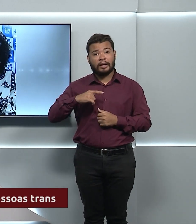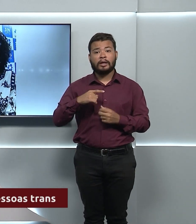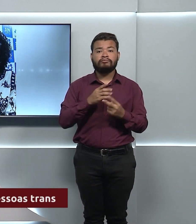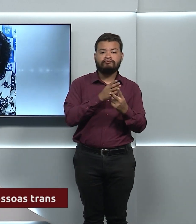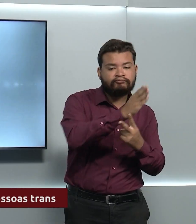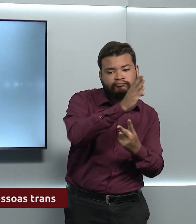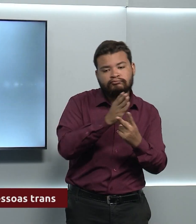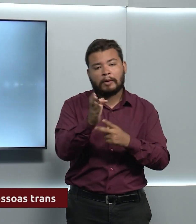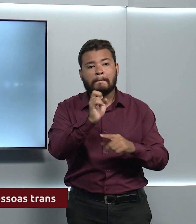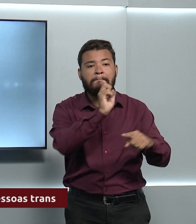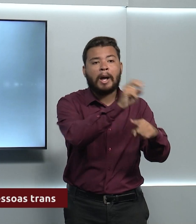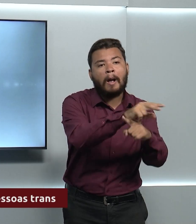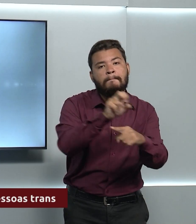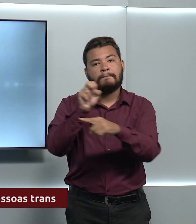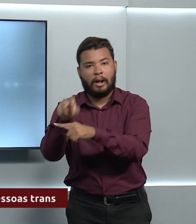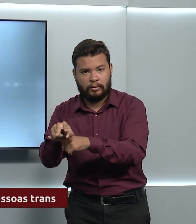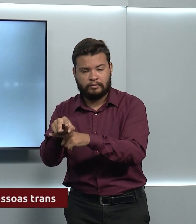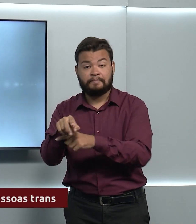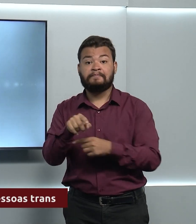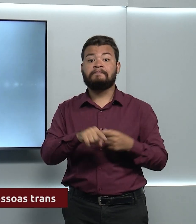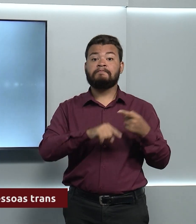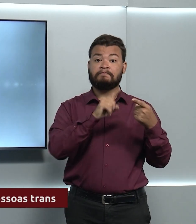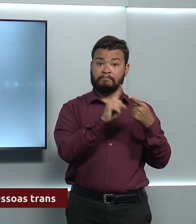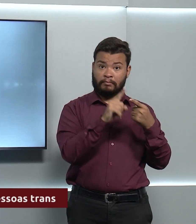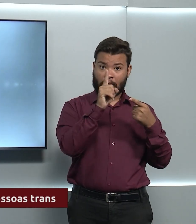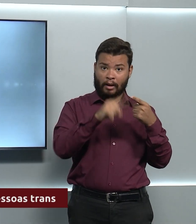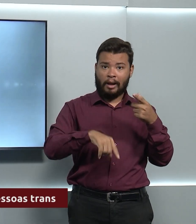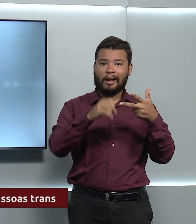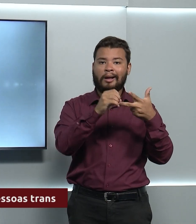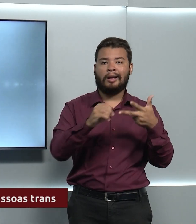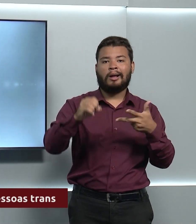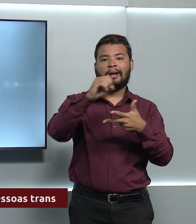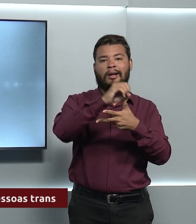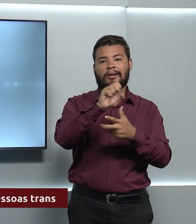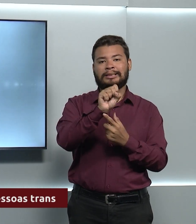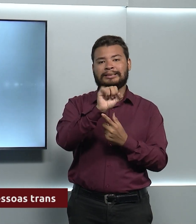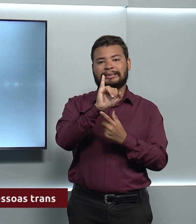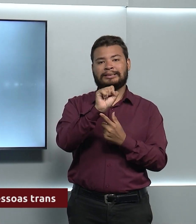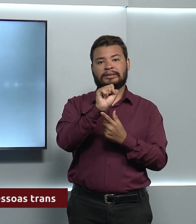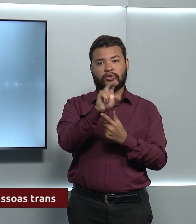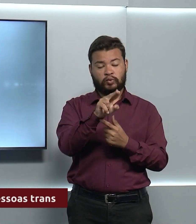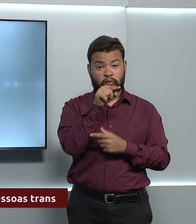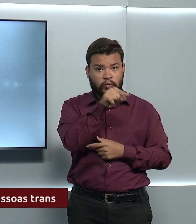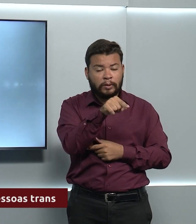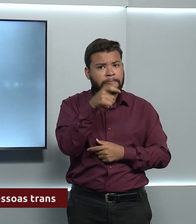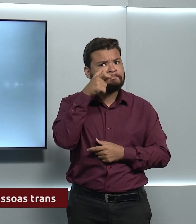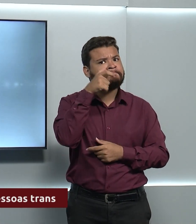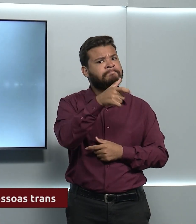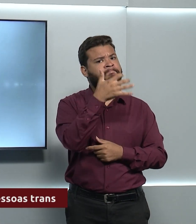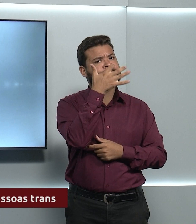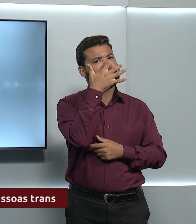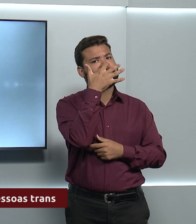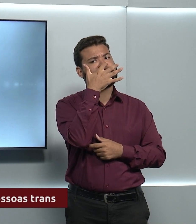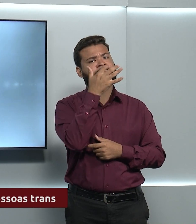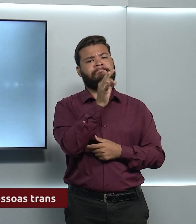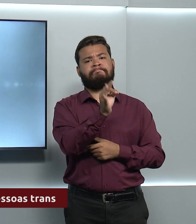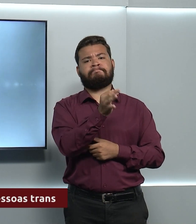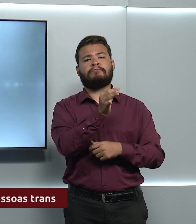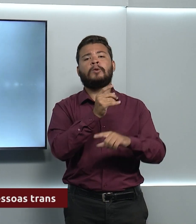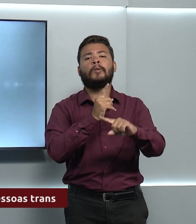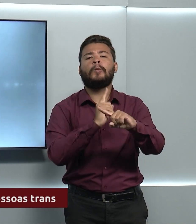entradas, né? Essa que acontece pelo SISU, e essa entrada pelo SISU, ela é bem interessante porque